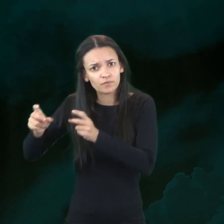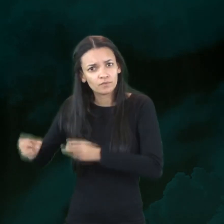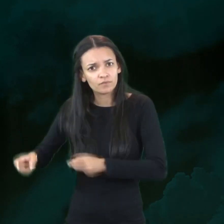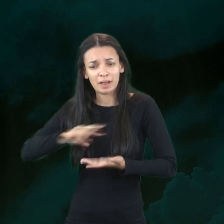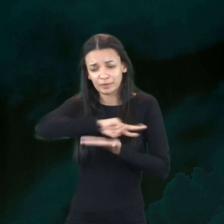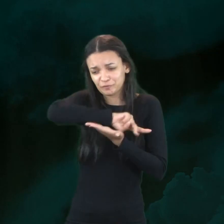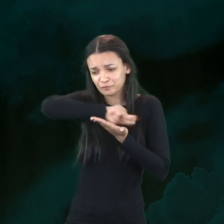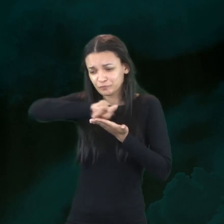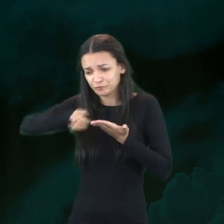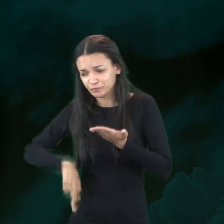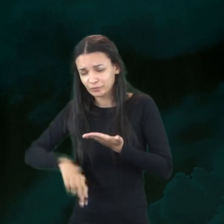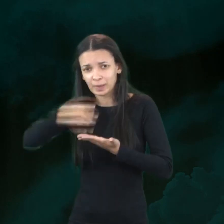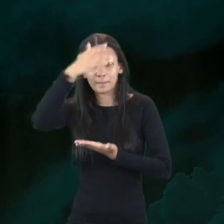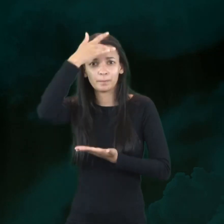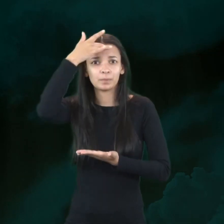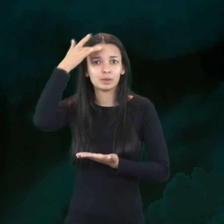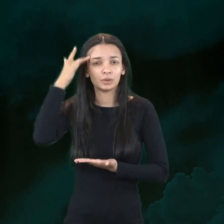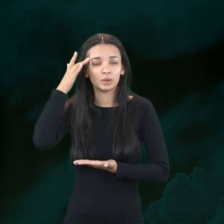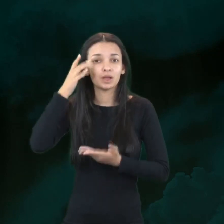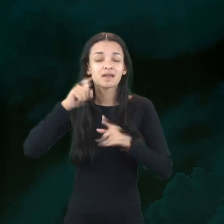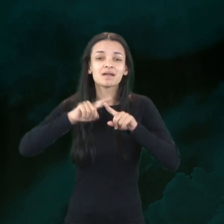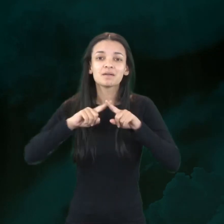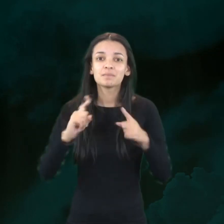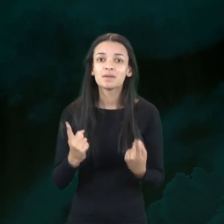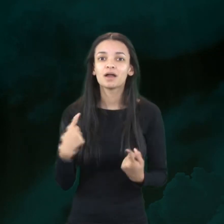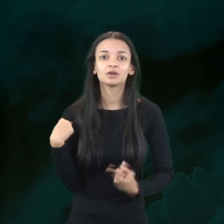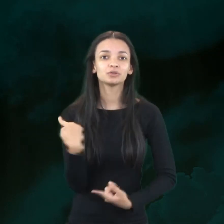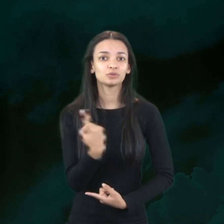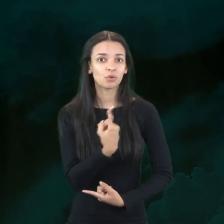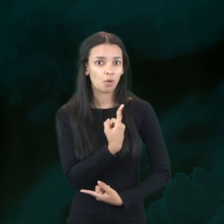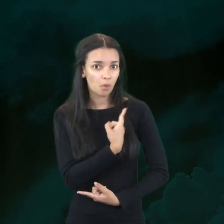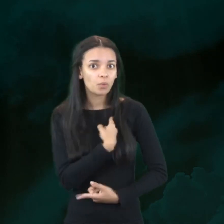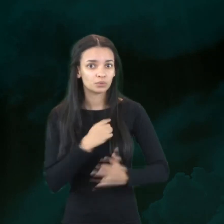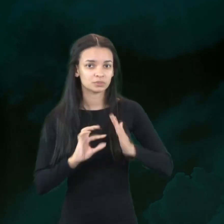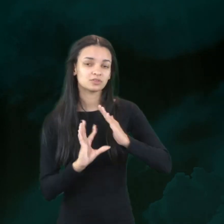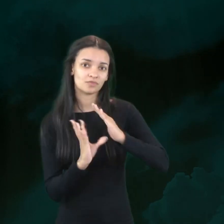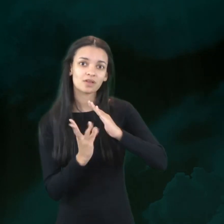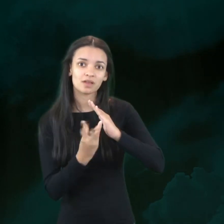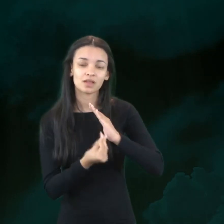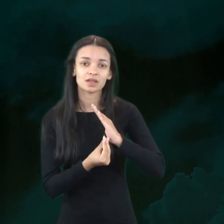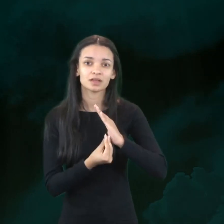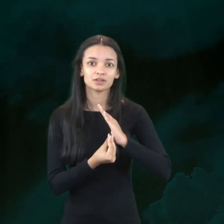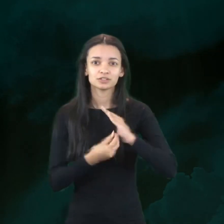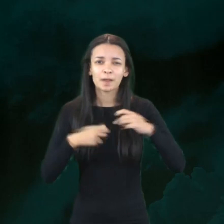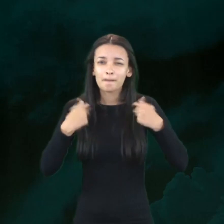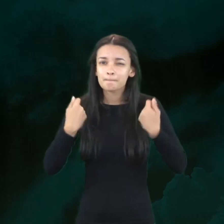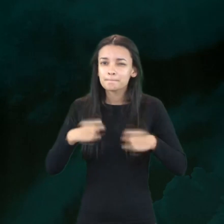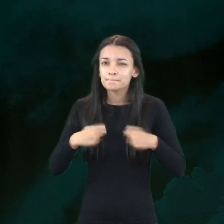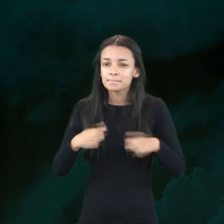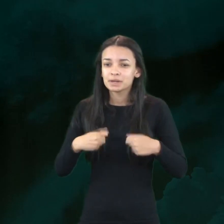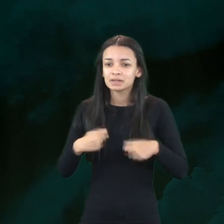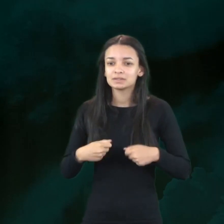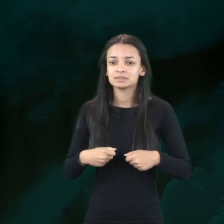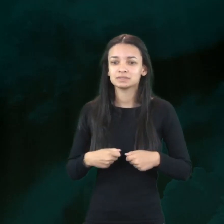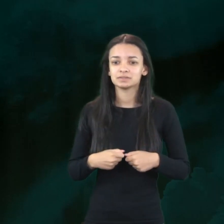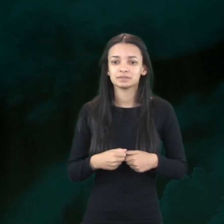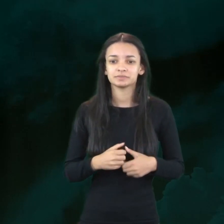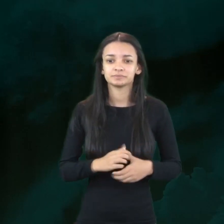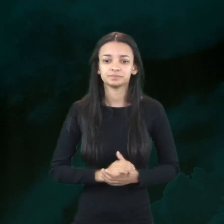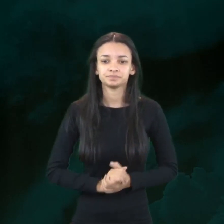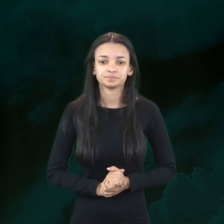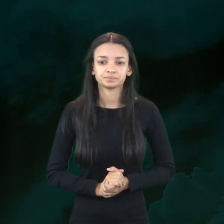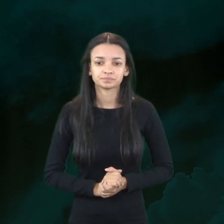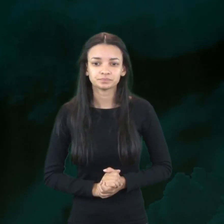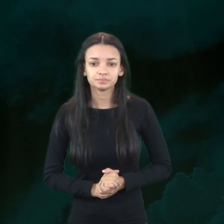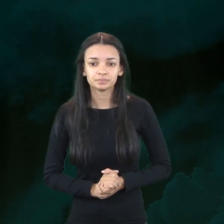muitas pessoas. Irmãos, mas nós como a igreja, nós devemos estar por trás, recolhendo